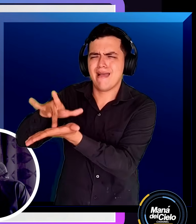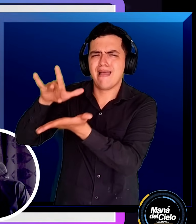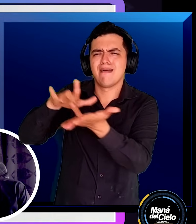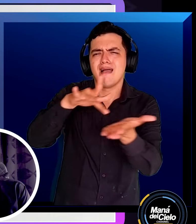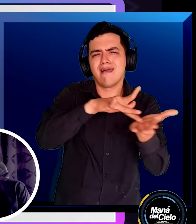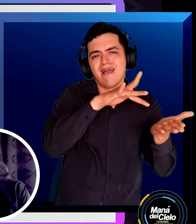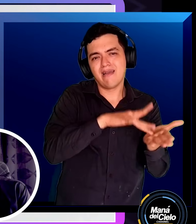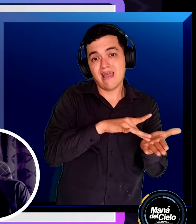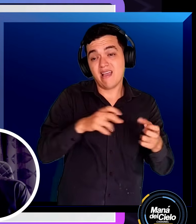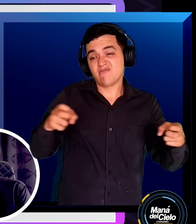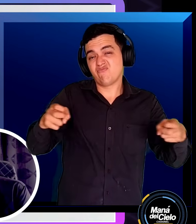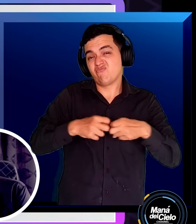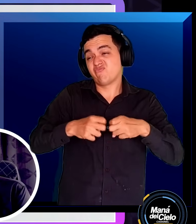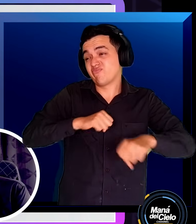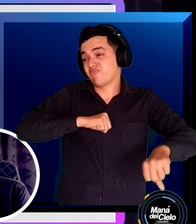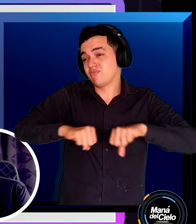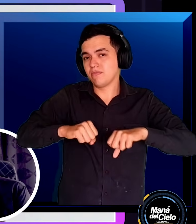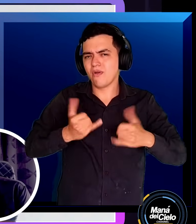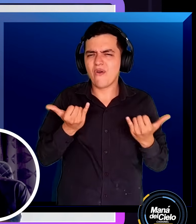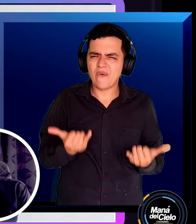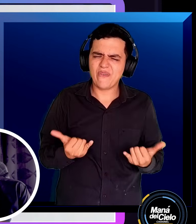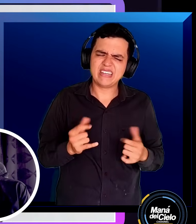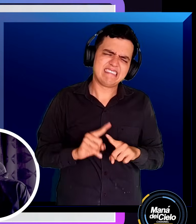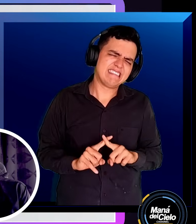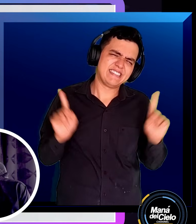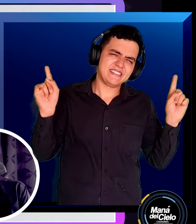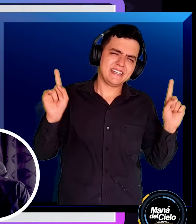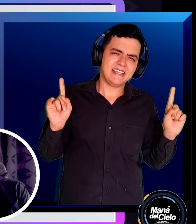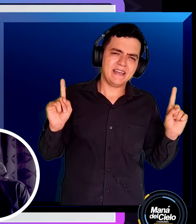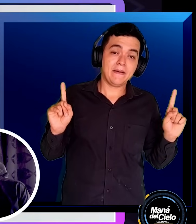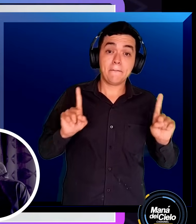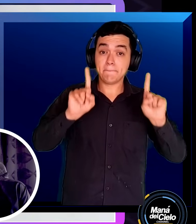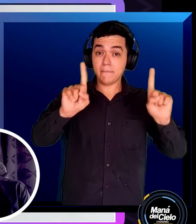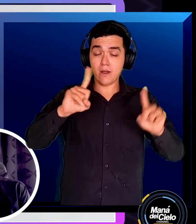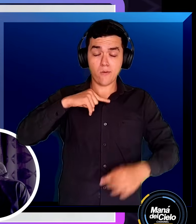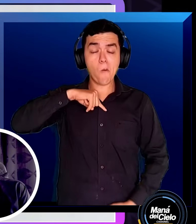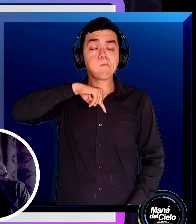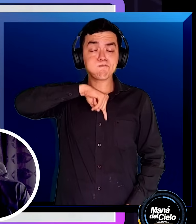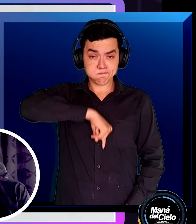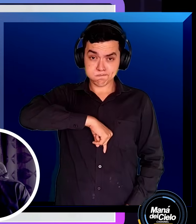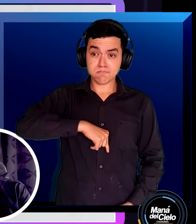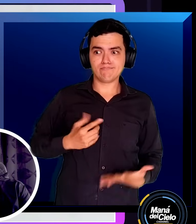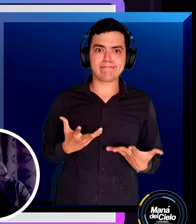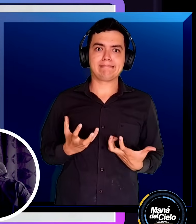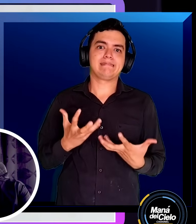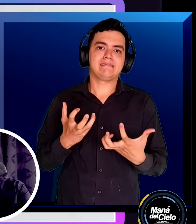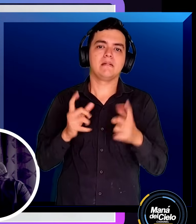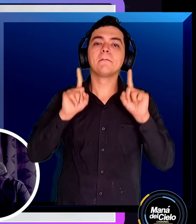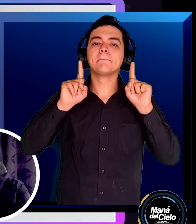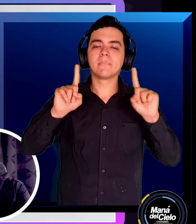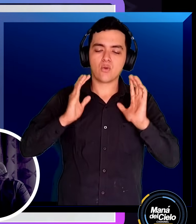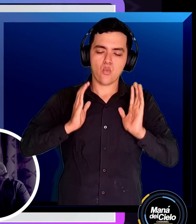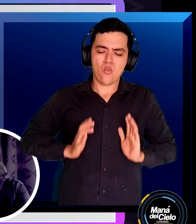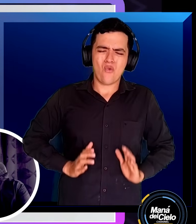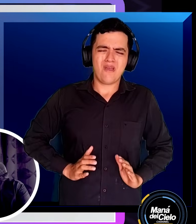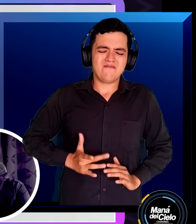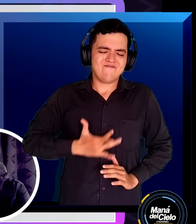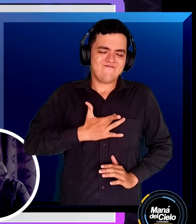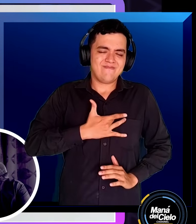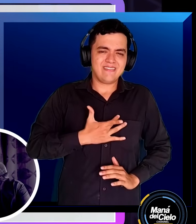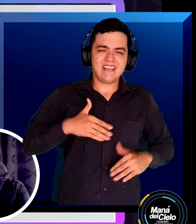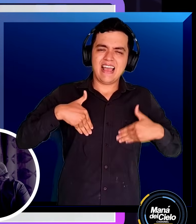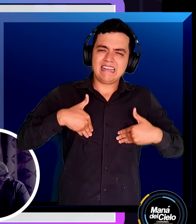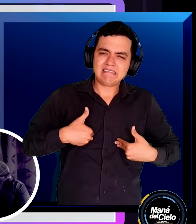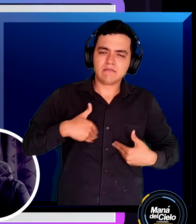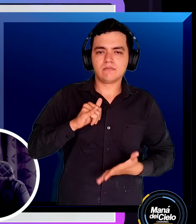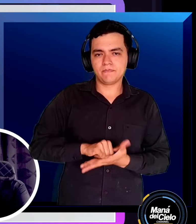el Señor venga, aquí se va a quedar todo, todo. Casas, carros, fincas, estudio, preparación,